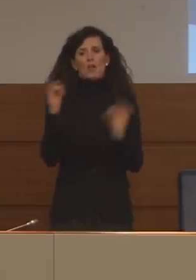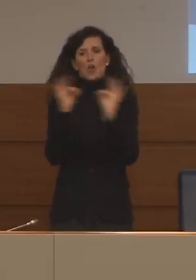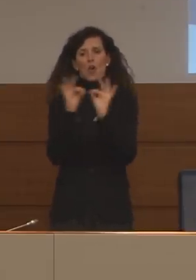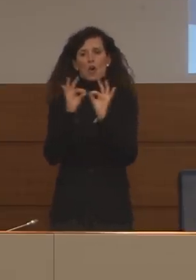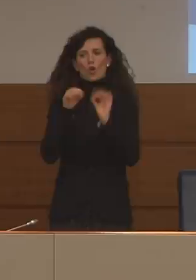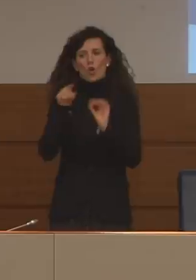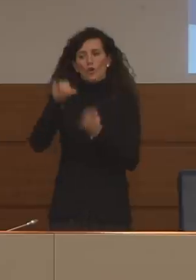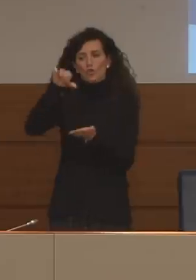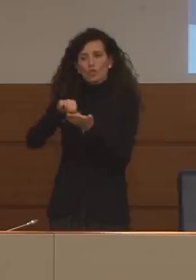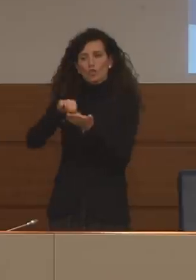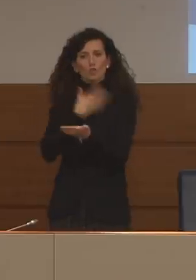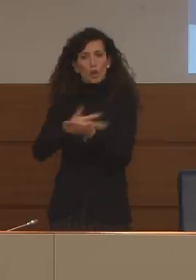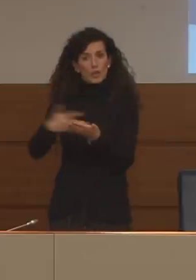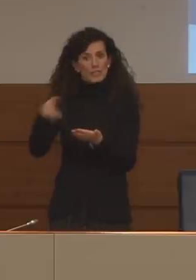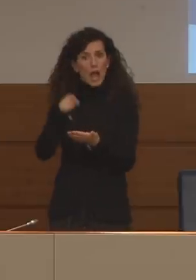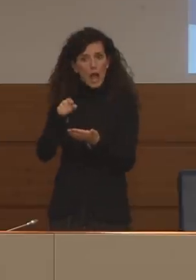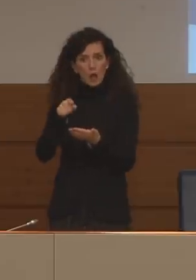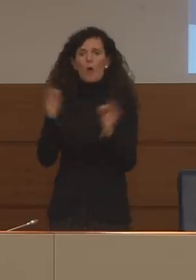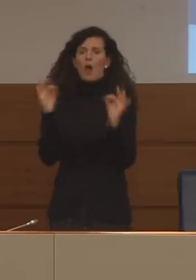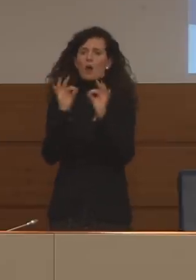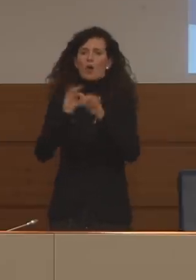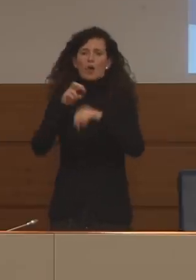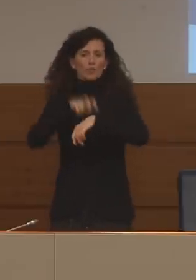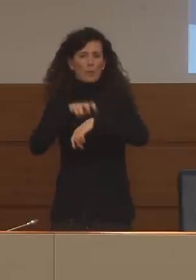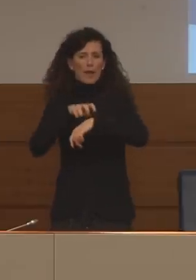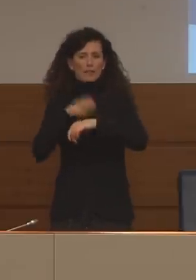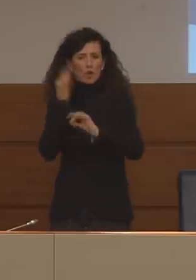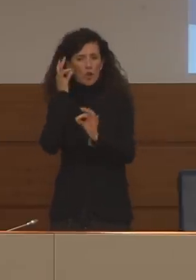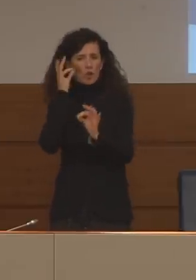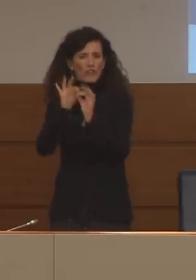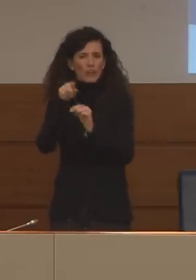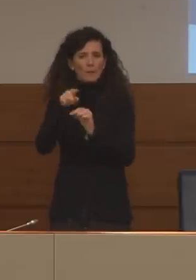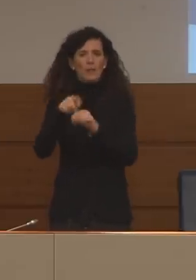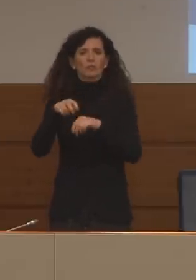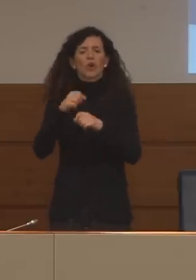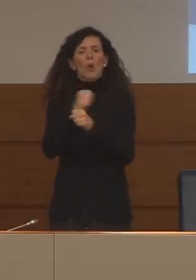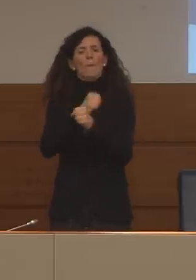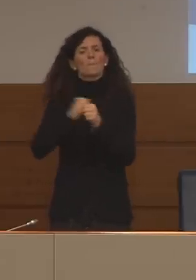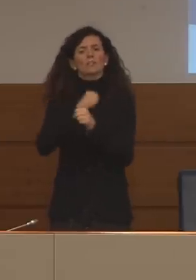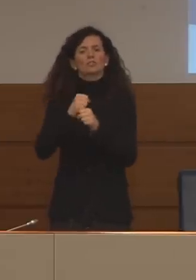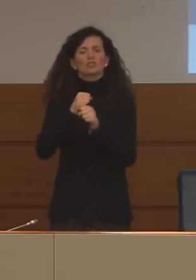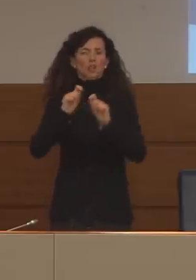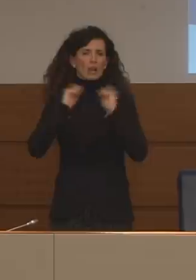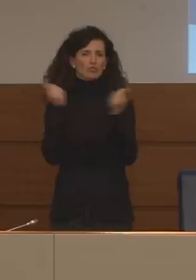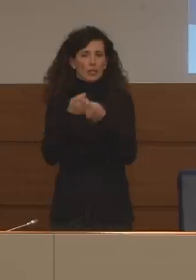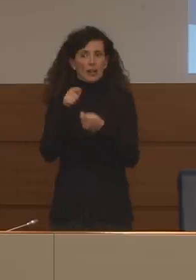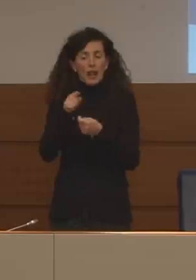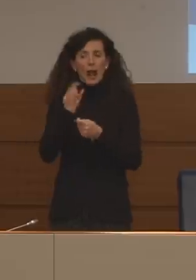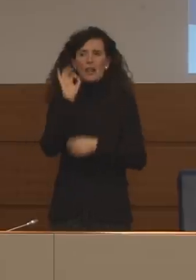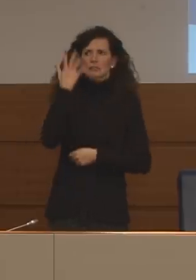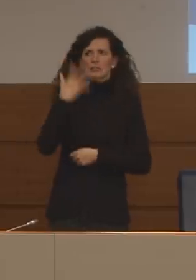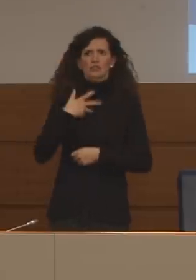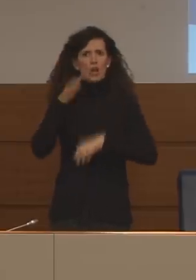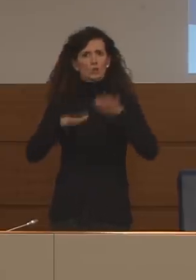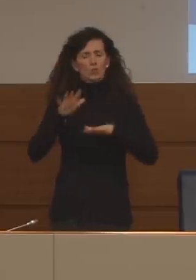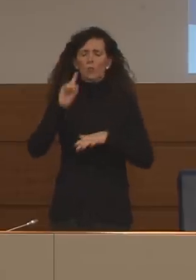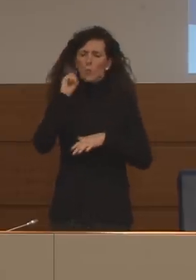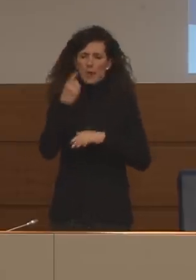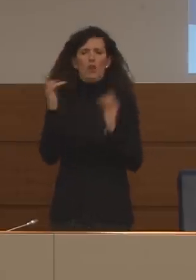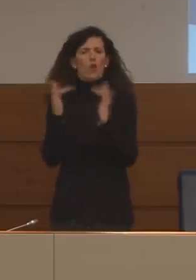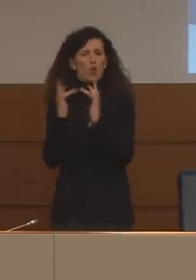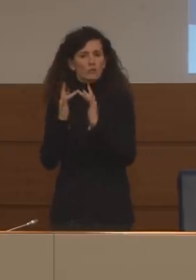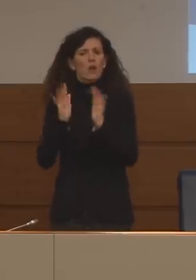propri medici di riferimento ma il sì messina generale se si hanno dubbi quindi è molto importante questa pratica